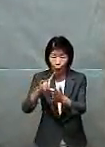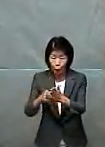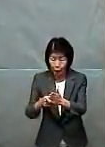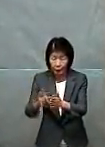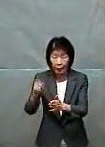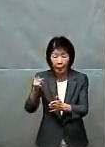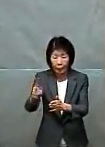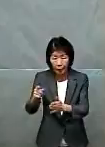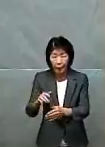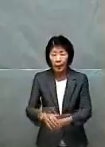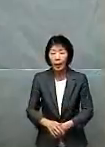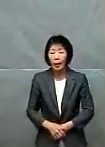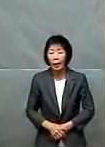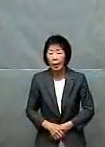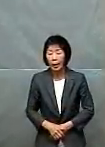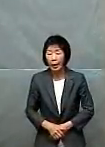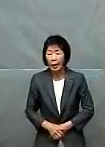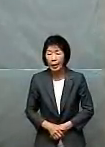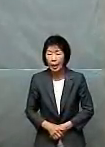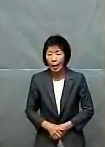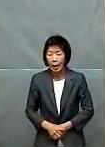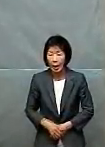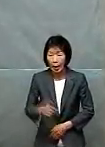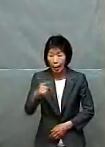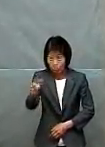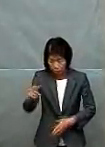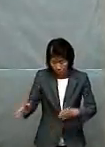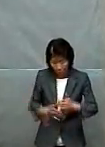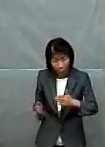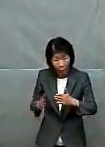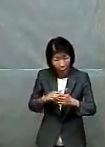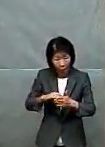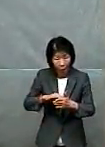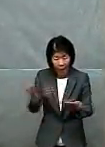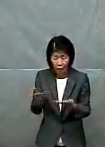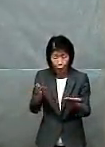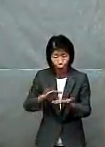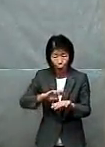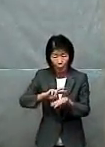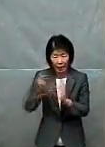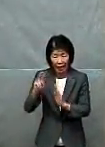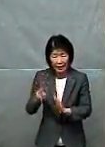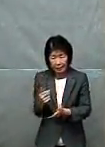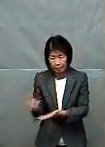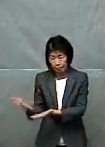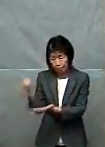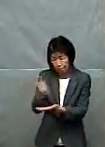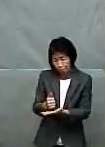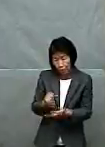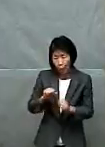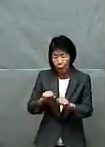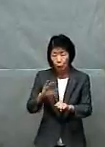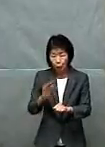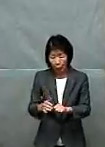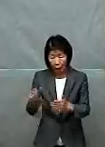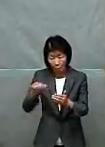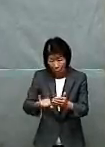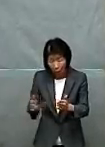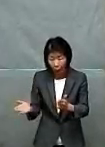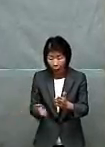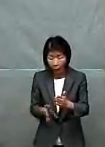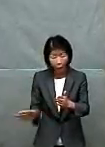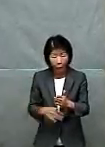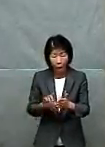代理者を今回は置くのでしょうか、置かないのでしょうか。それが第一点になります。置かなかった場合はどういった理由で置かないのでしょ